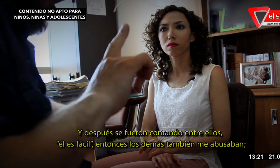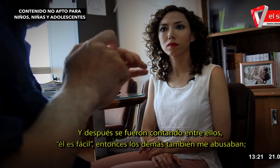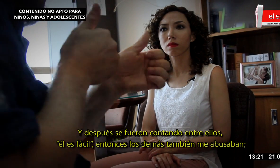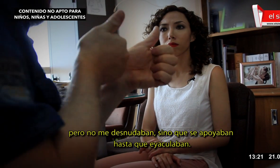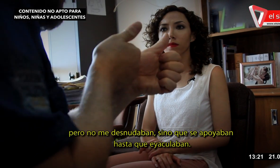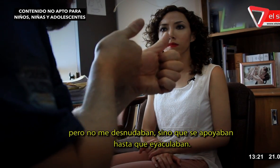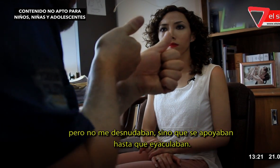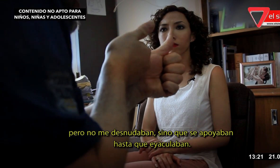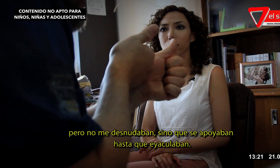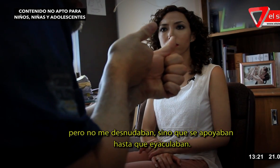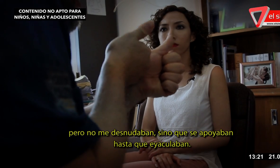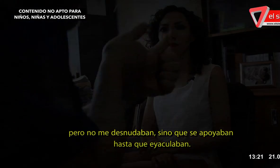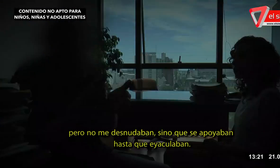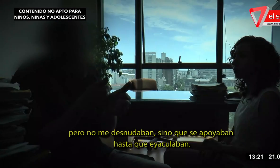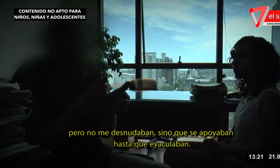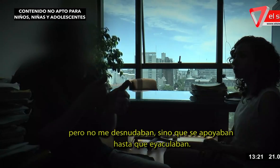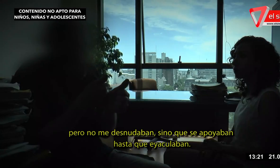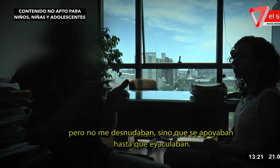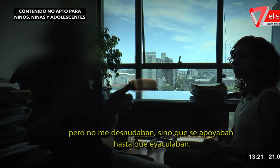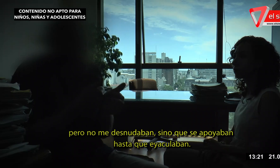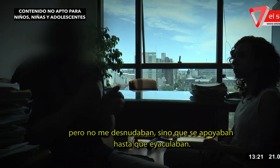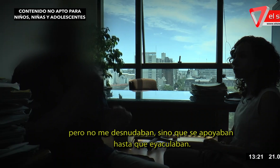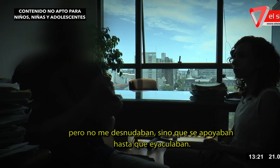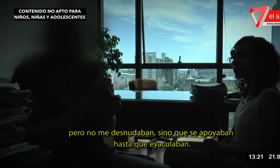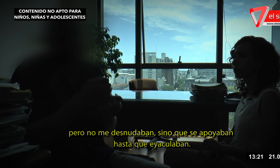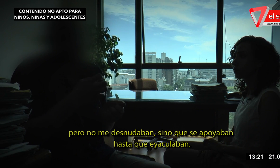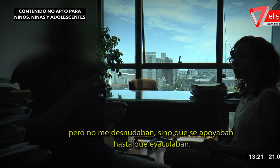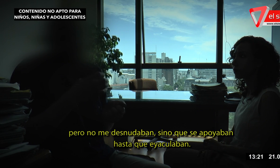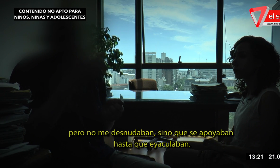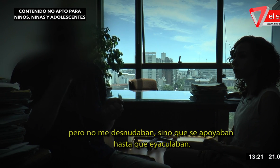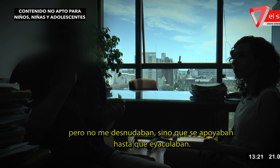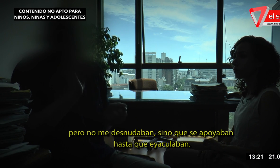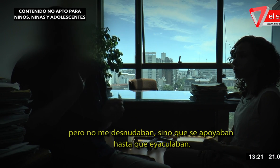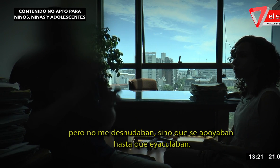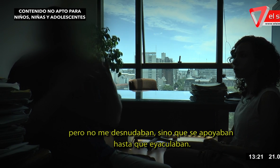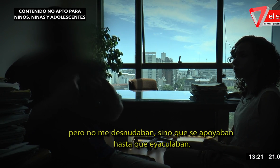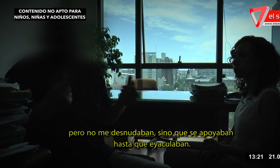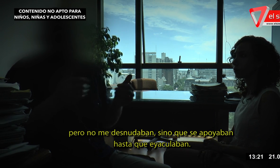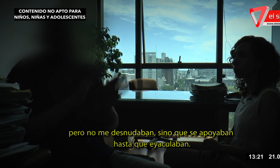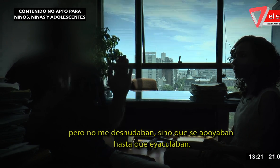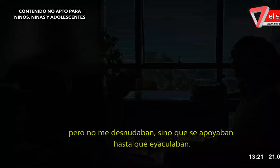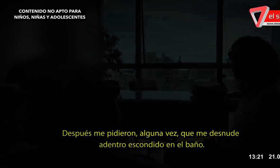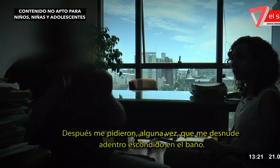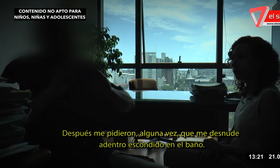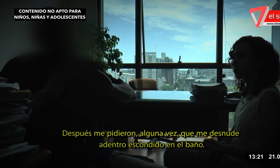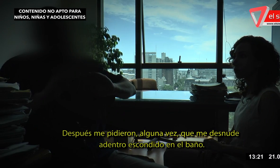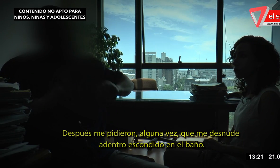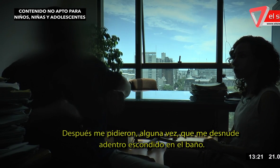abusaban. Pero no me desnudaban, sino que se apoyaban hasta que eyaculaban. Después